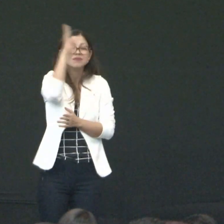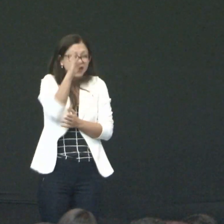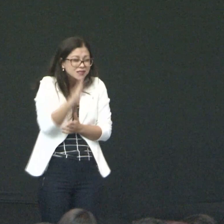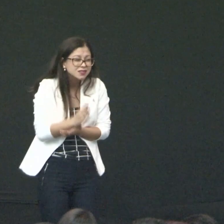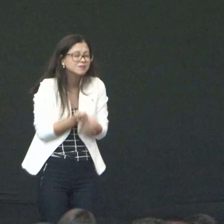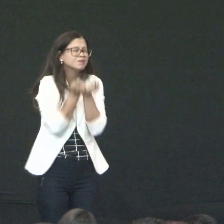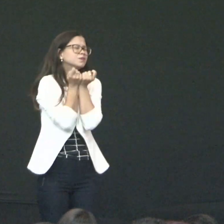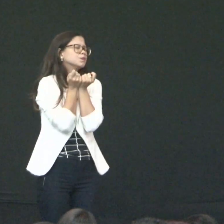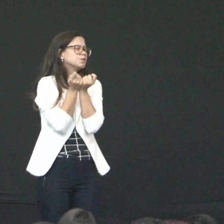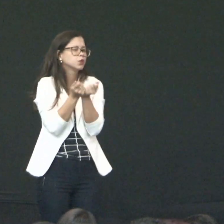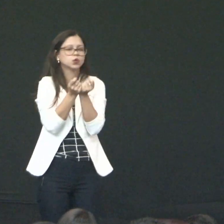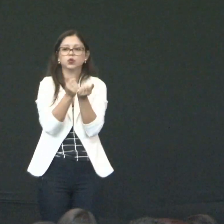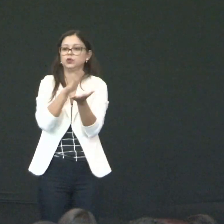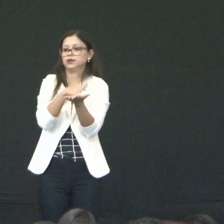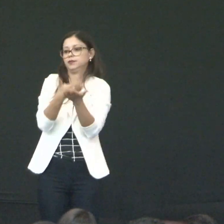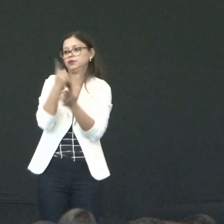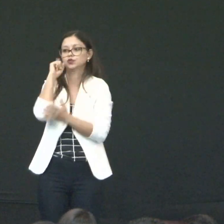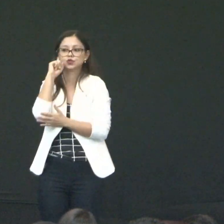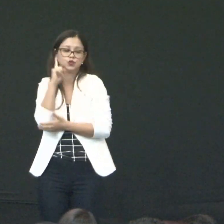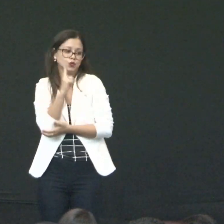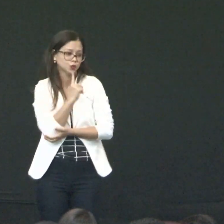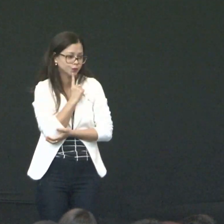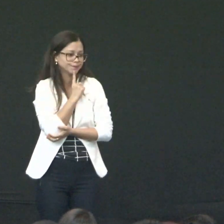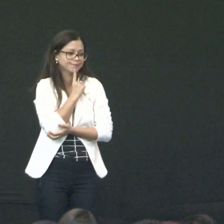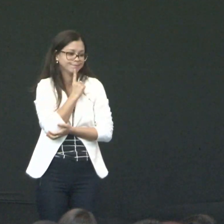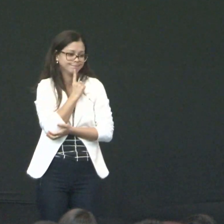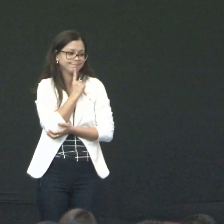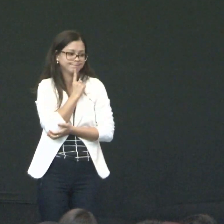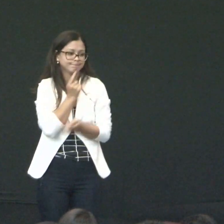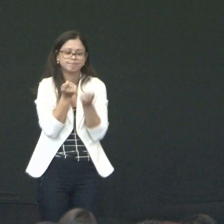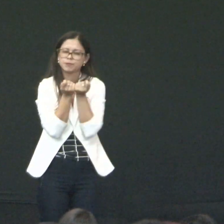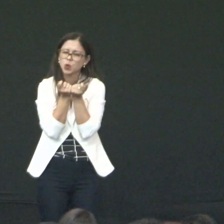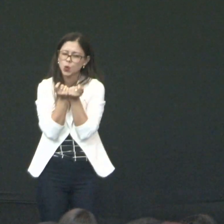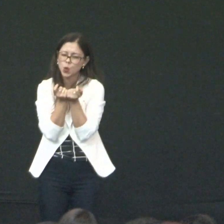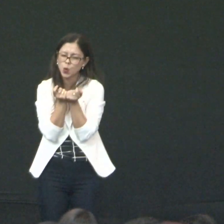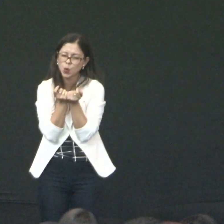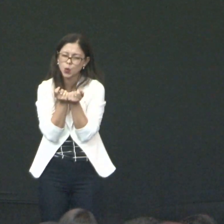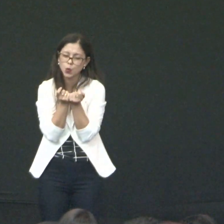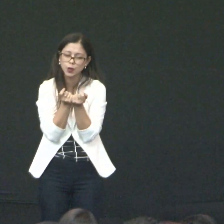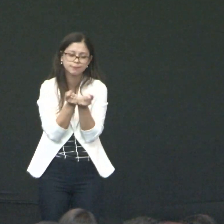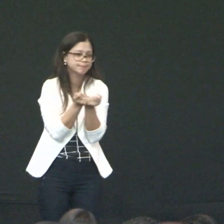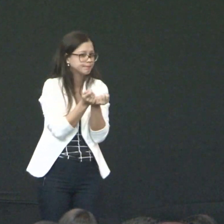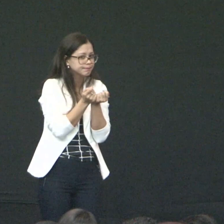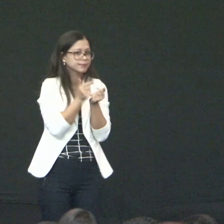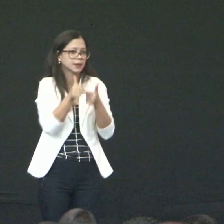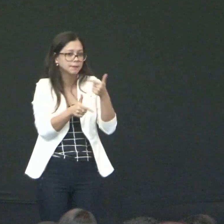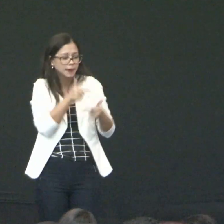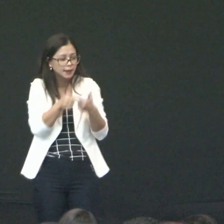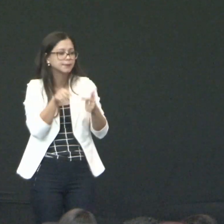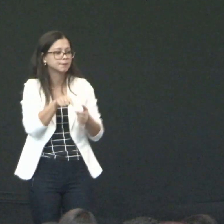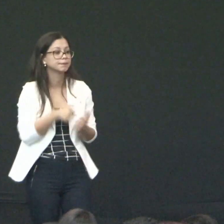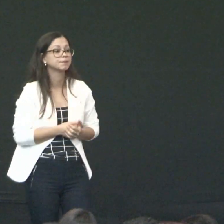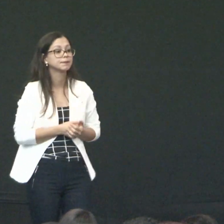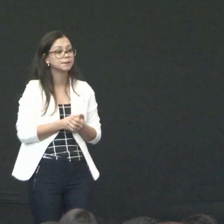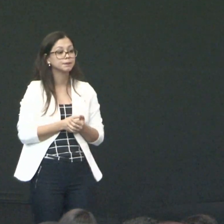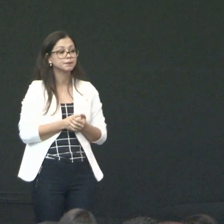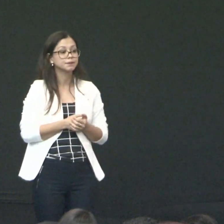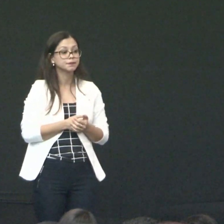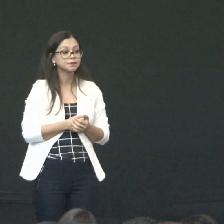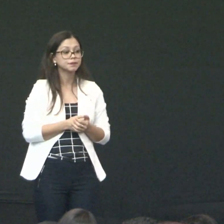E aí entra nessa questão dos intérpretes surdos que trabalham, né, fazendo essas traduções